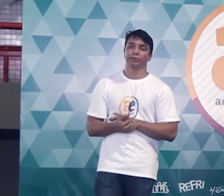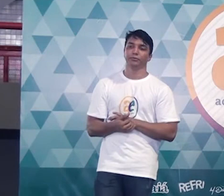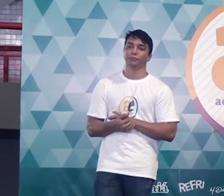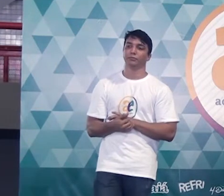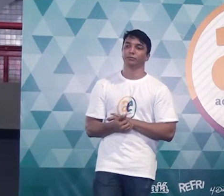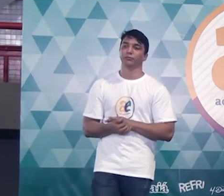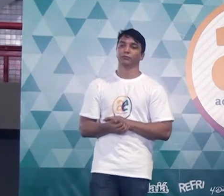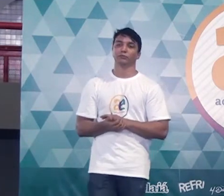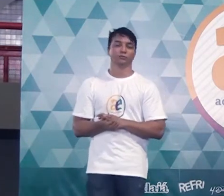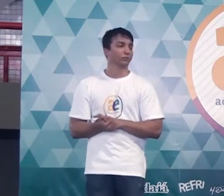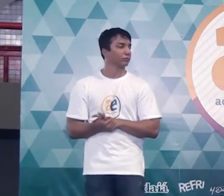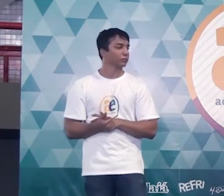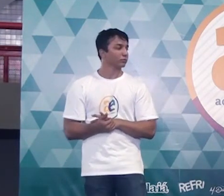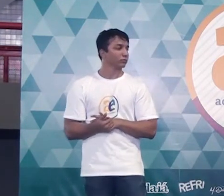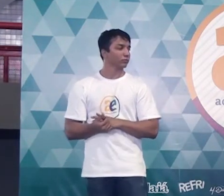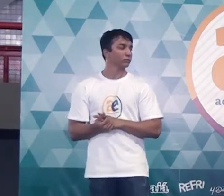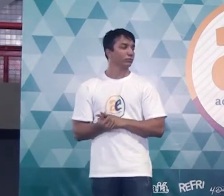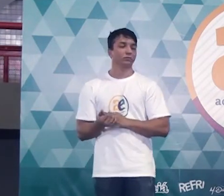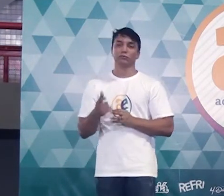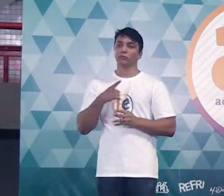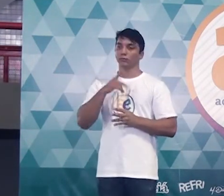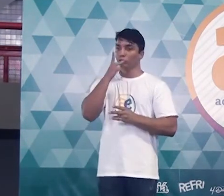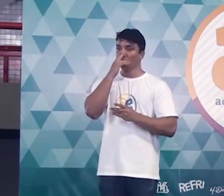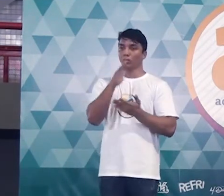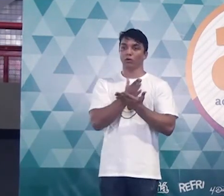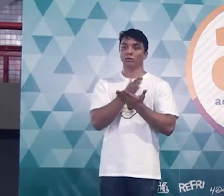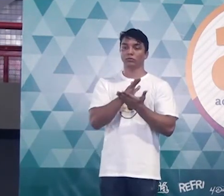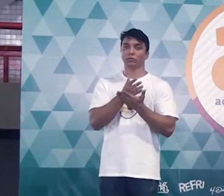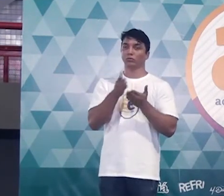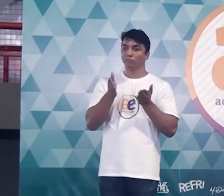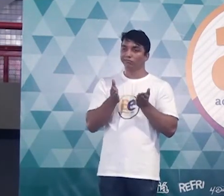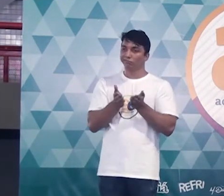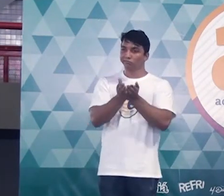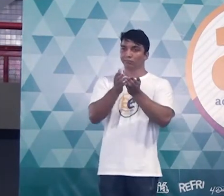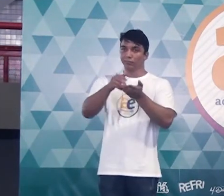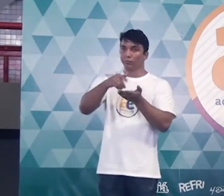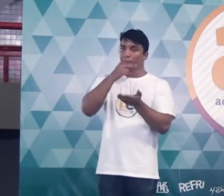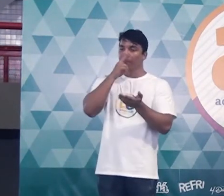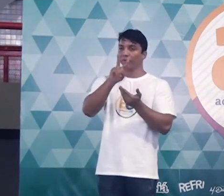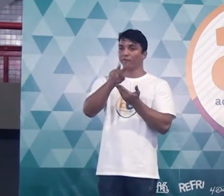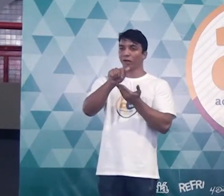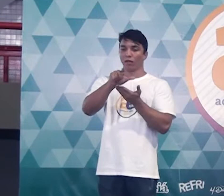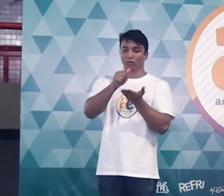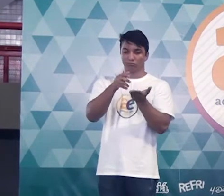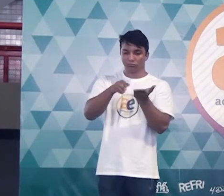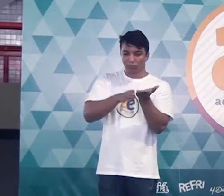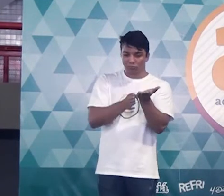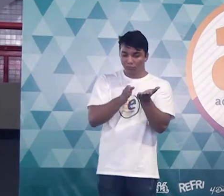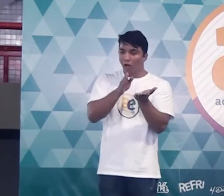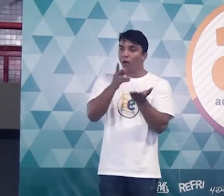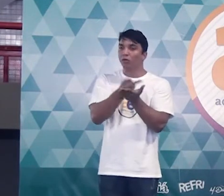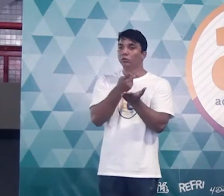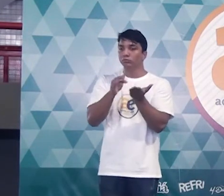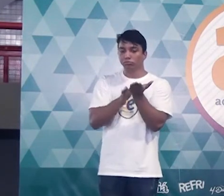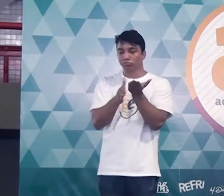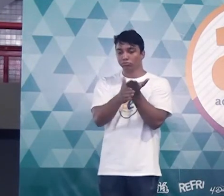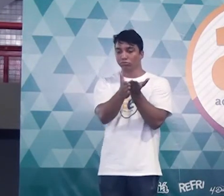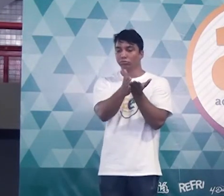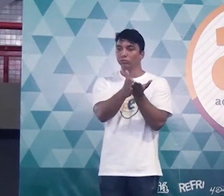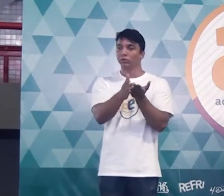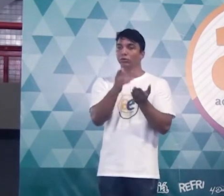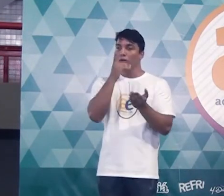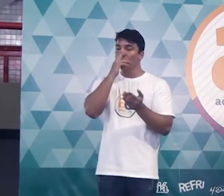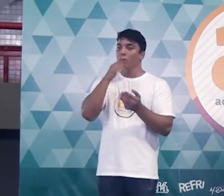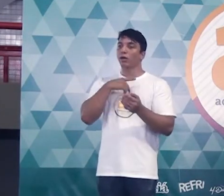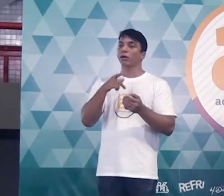As valas, os buracos, né? Na realidade, os buracos, as valas que acontecem, é por conta da movimentação